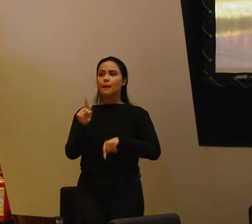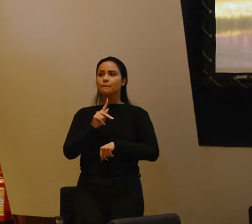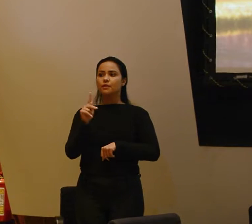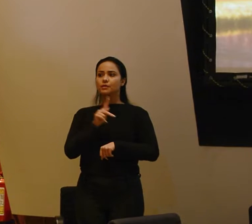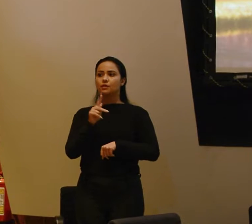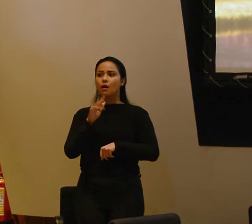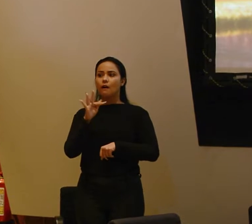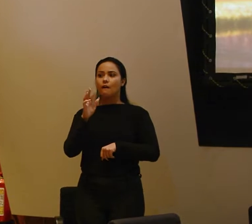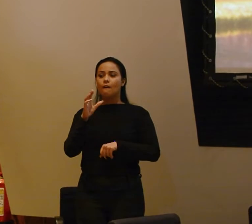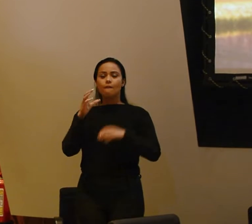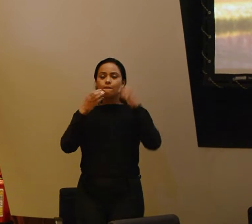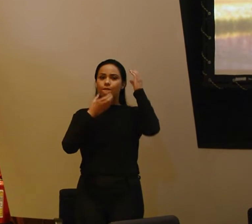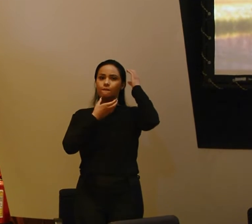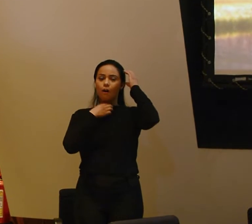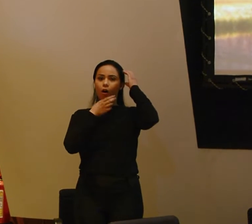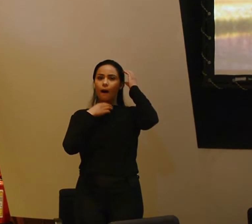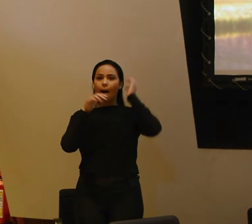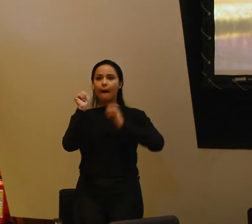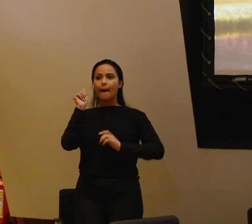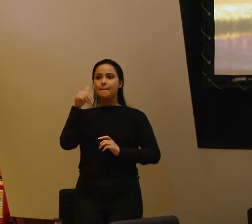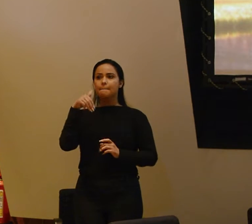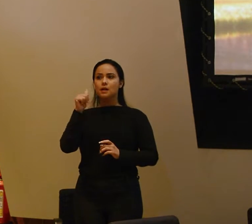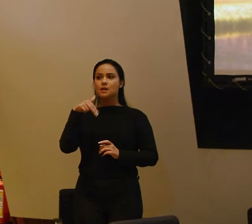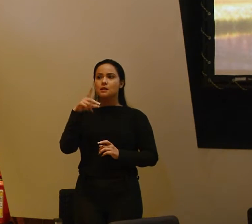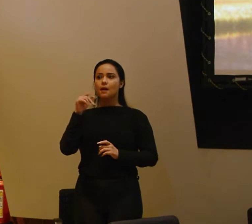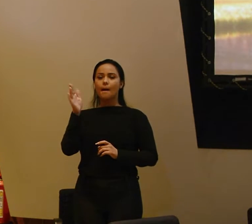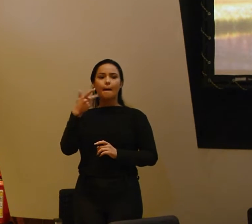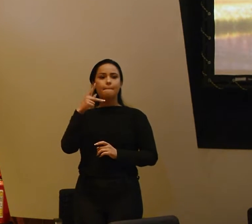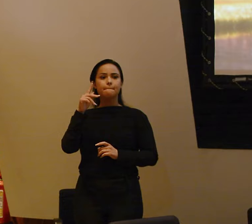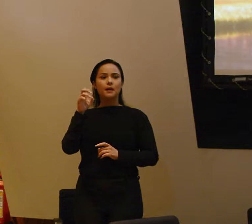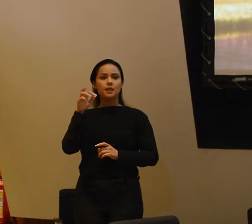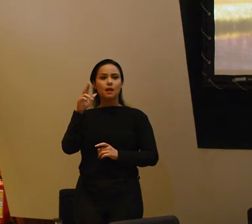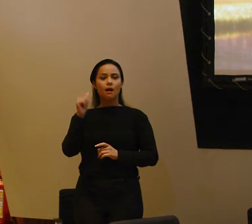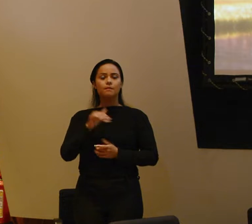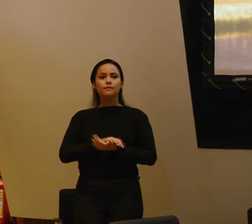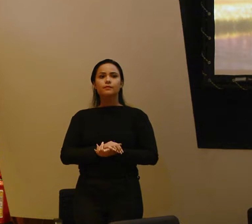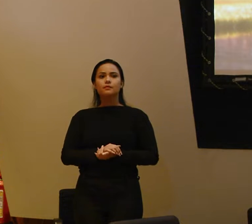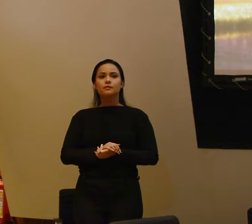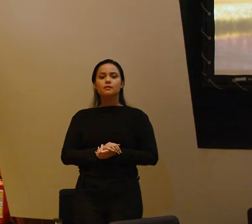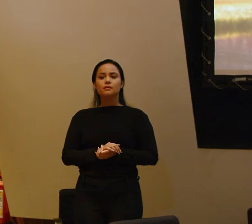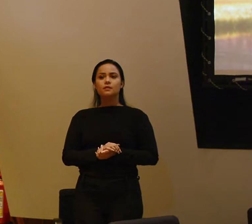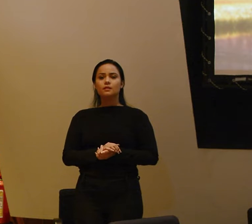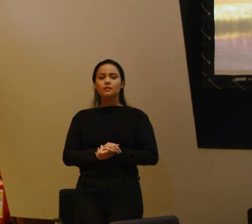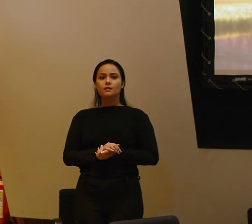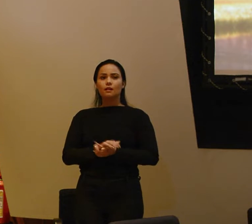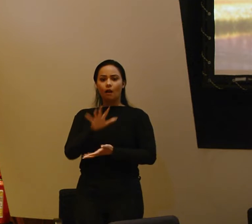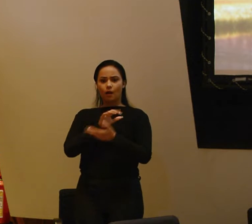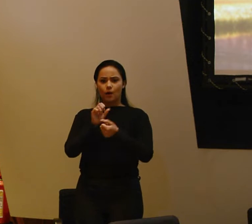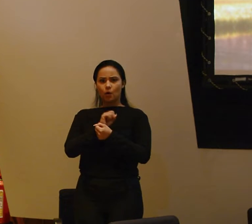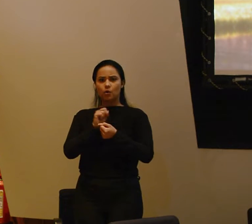professora fonoaudióloga Amanda Pedra, trazendo o tema ecoterapia em pacientes com surdez e